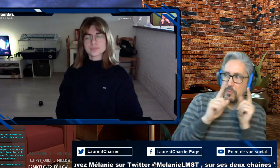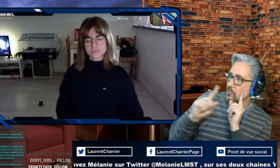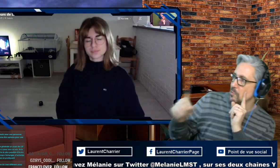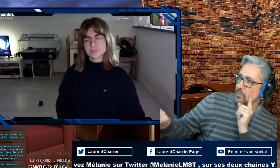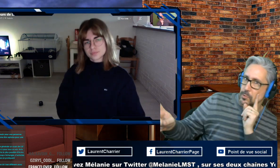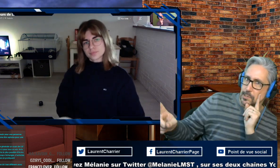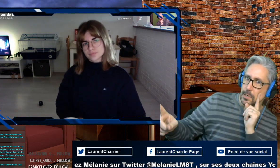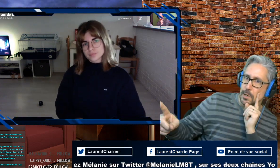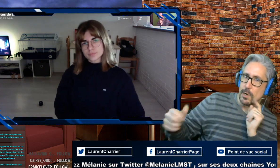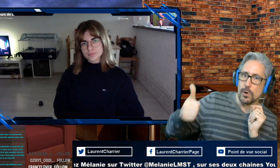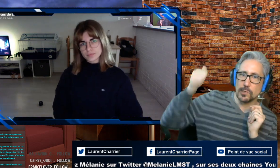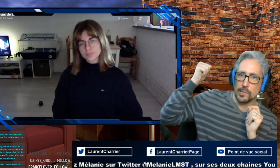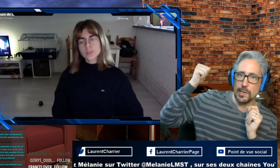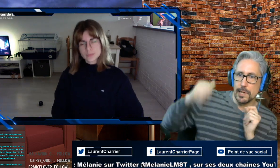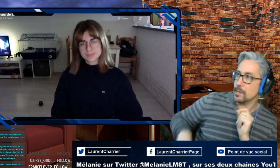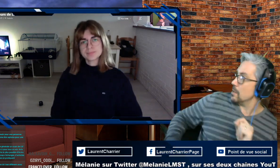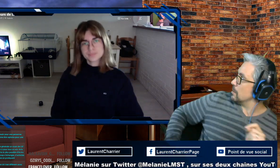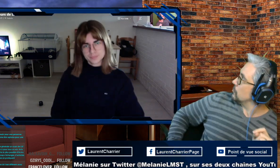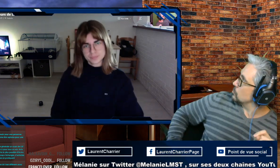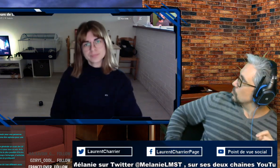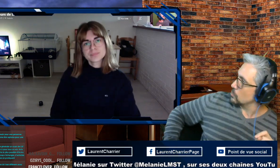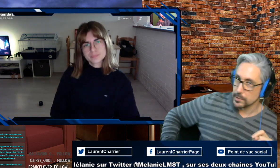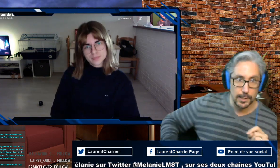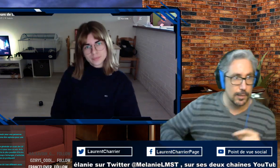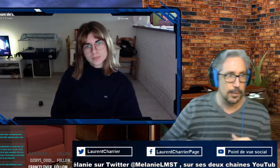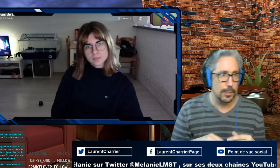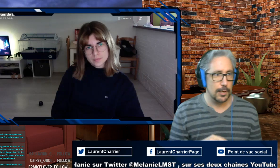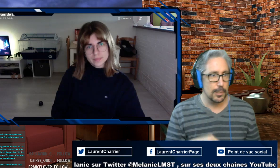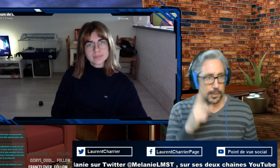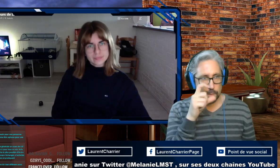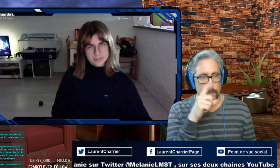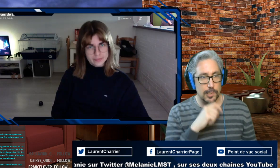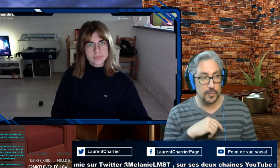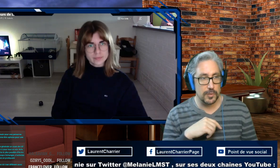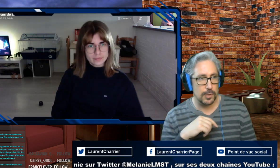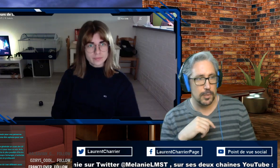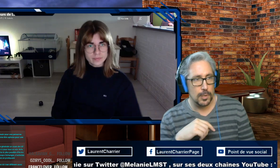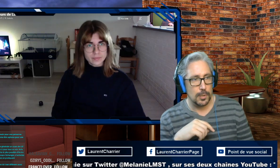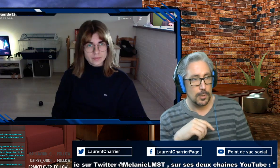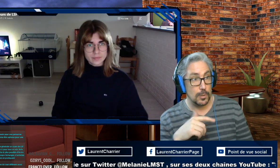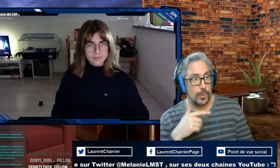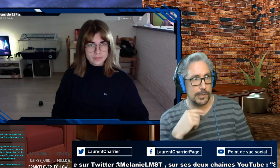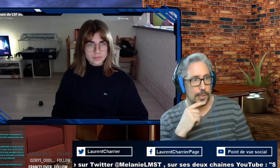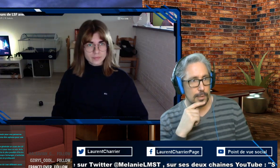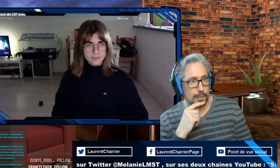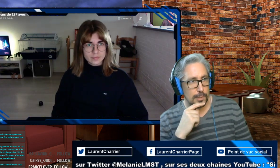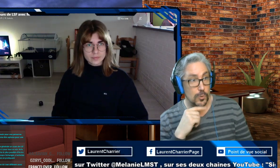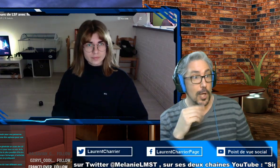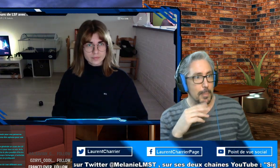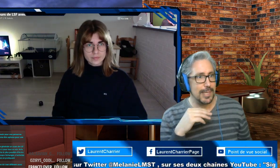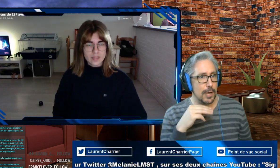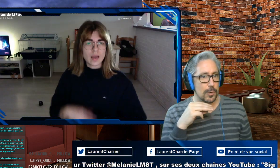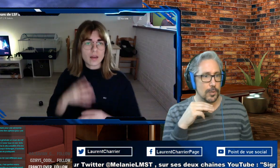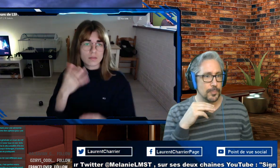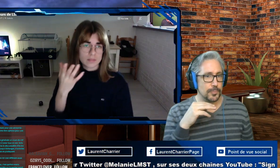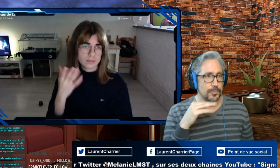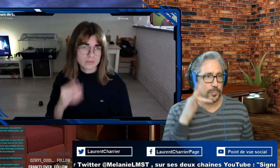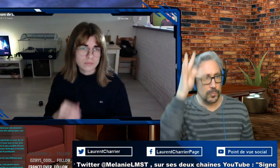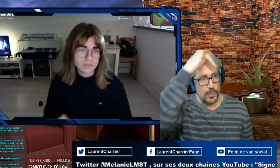autres élèves ils puissent le voir aussi. Alors que s'il est derrière, il faut se retourner, c'est difficile. Donc voilà, c'est chaud. Bah,